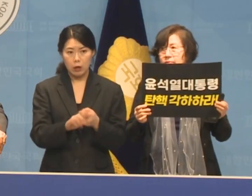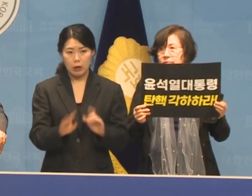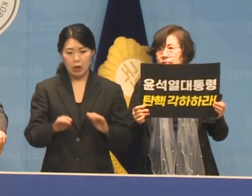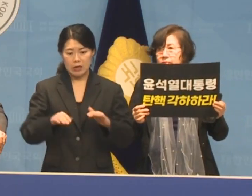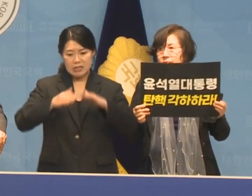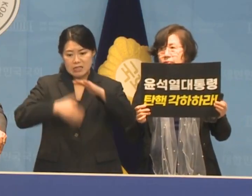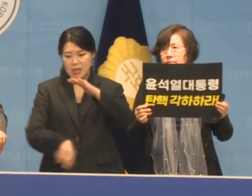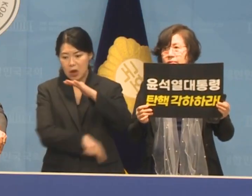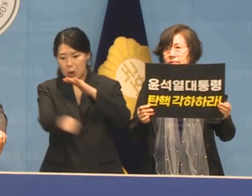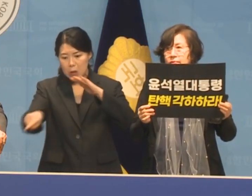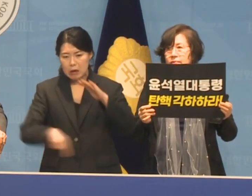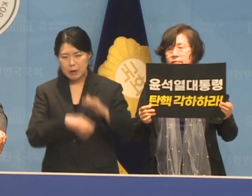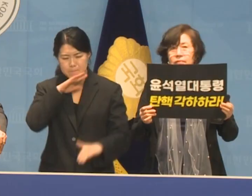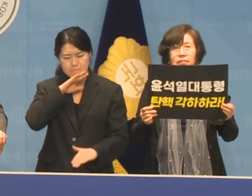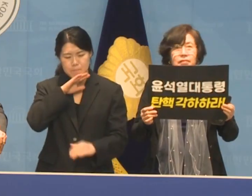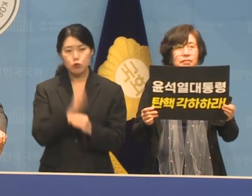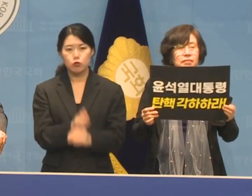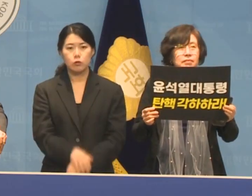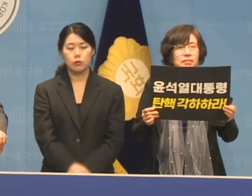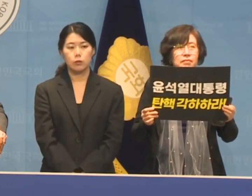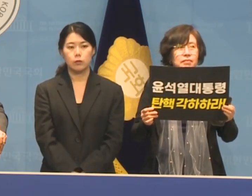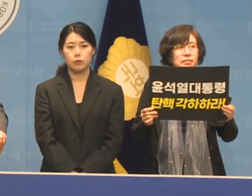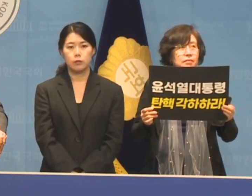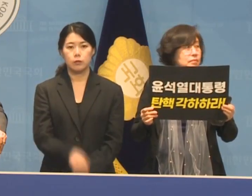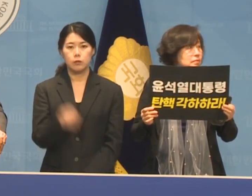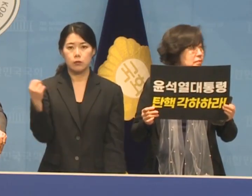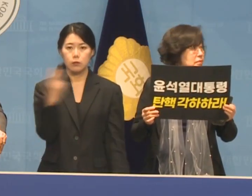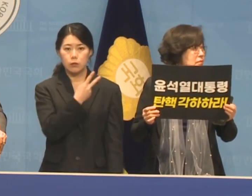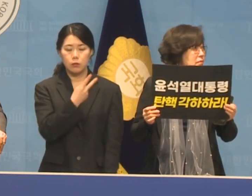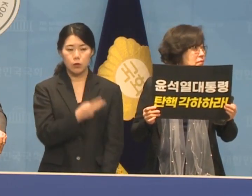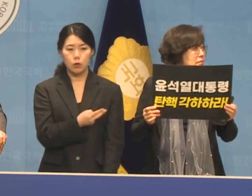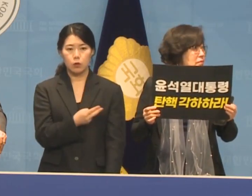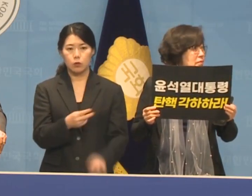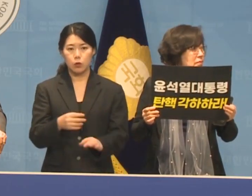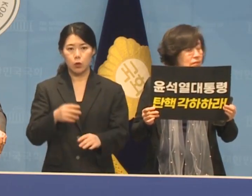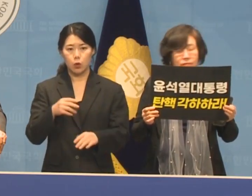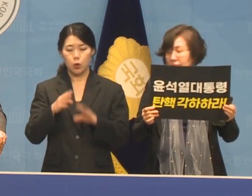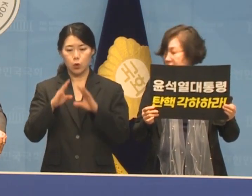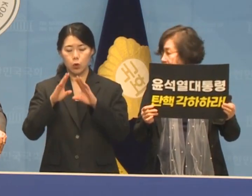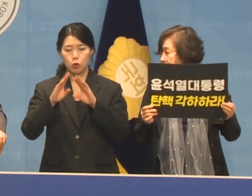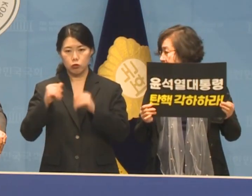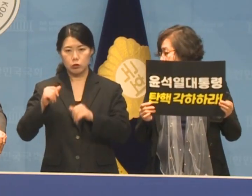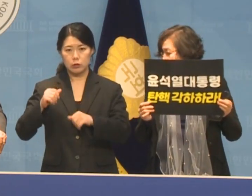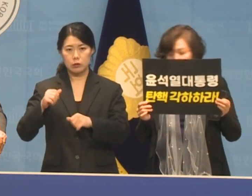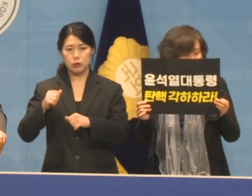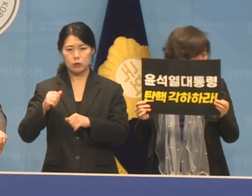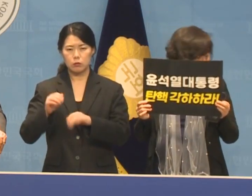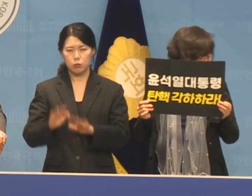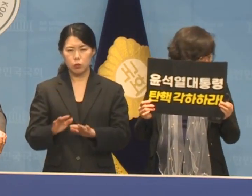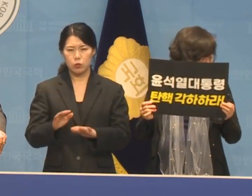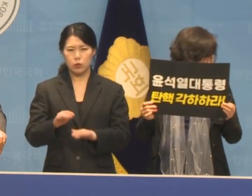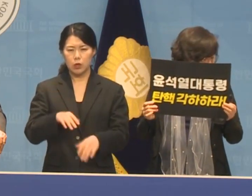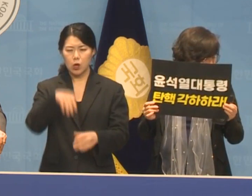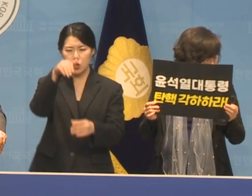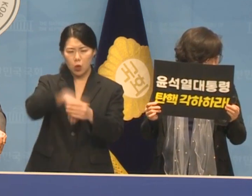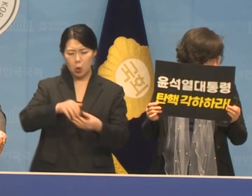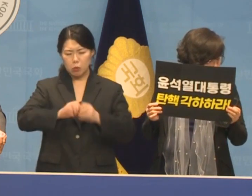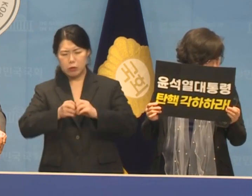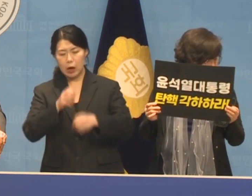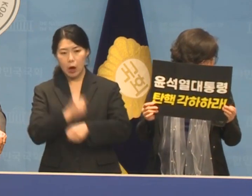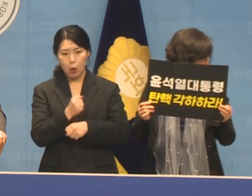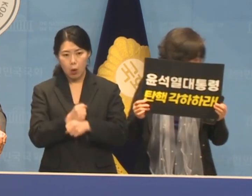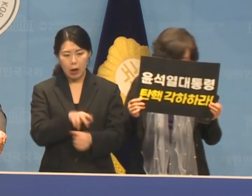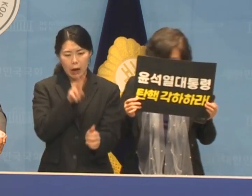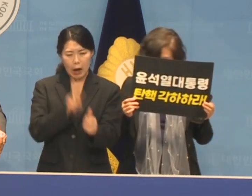지하에서 때를 기다리고 있습니다. 그리고 역사에 유례없는 선거 조작 기계까지 만들어서 간첩들과 친중